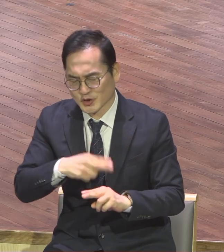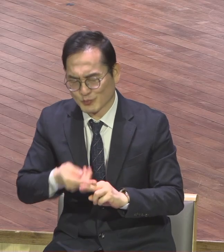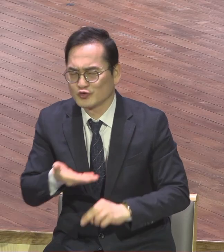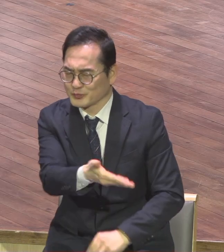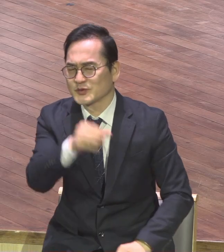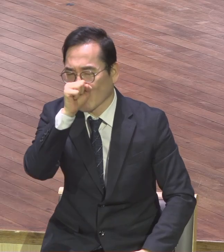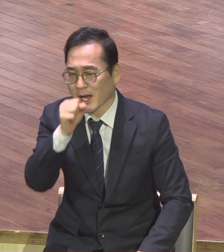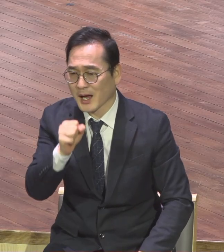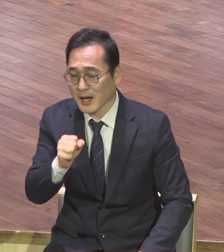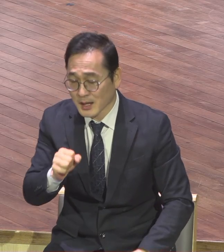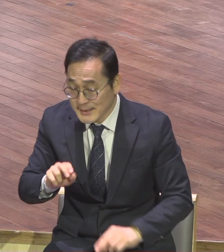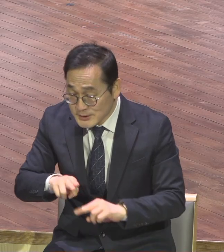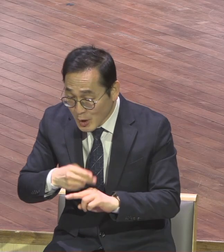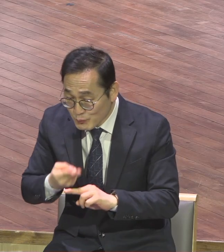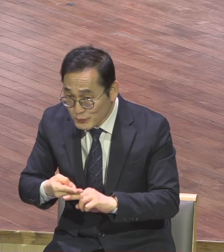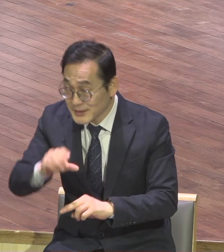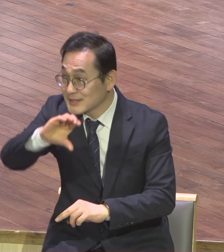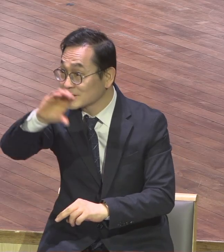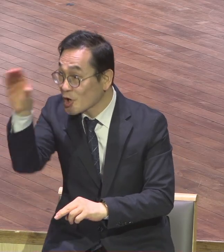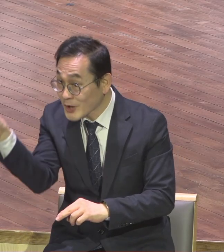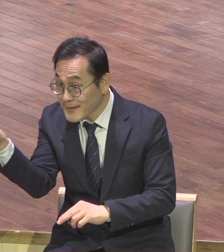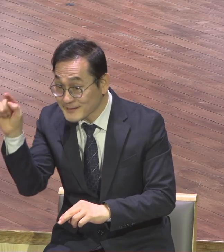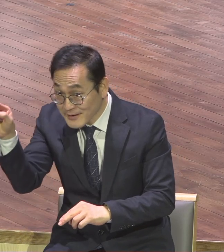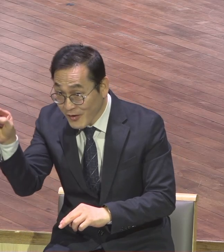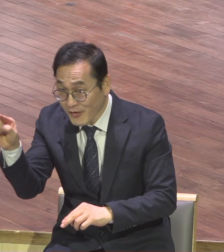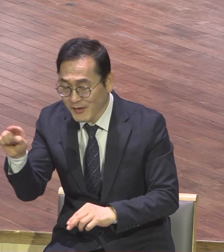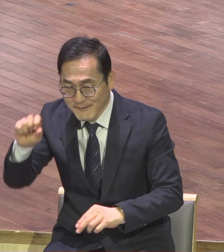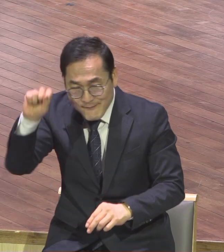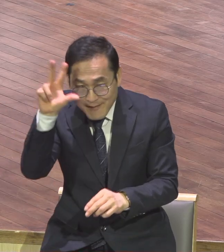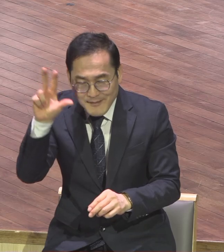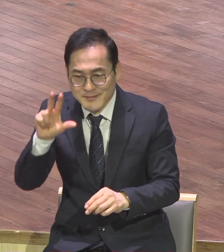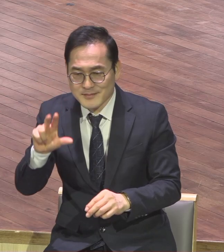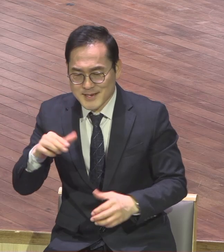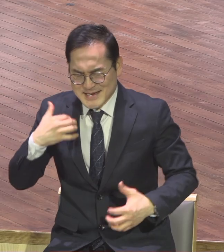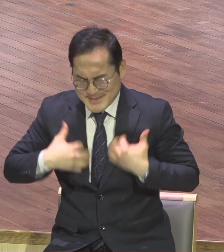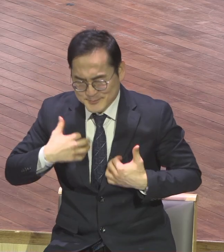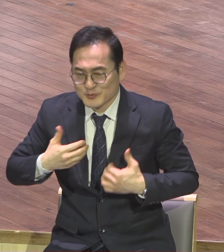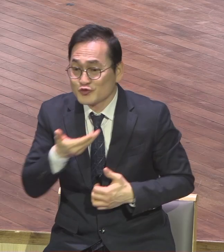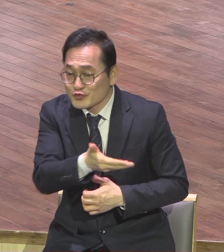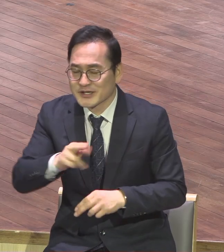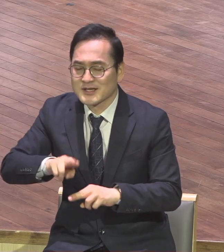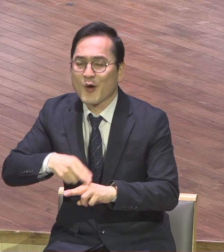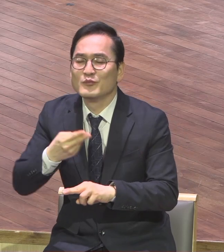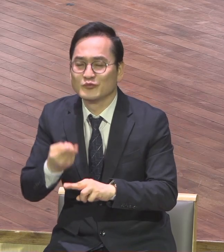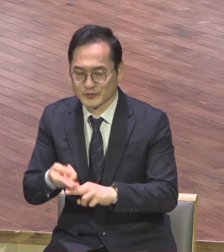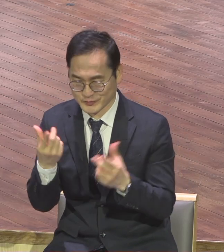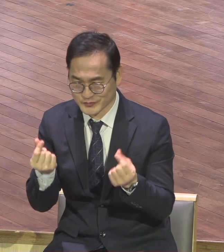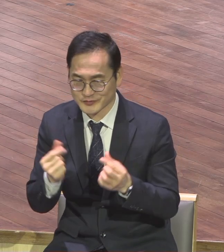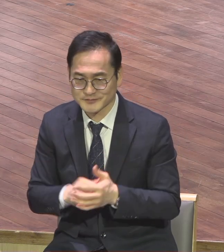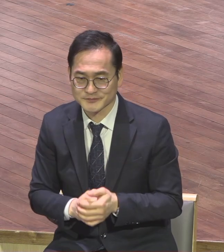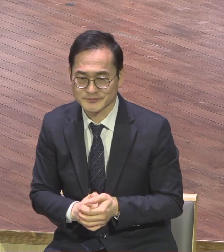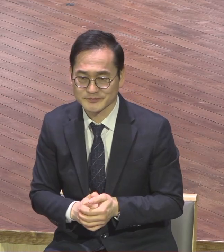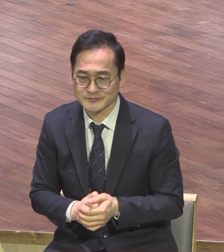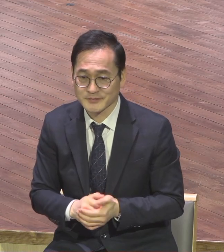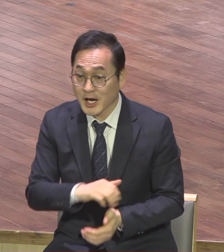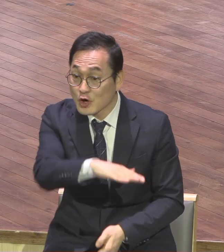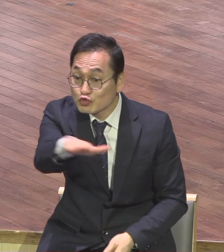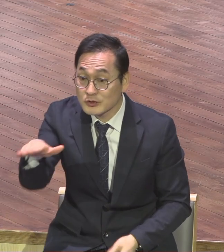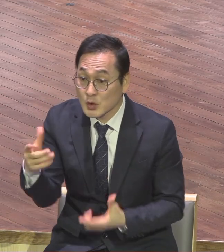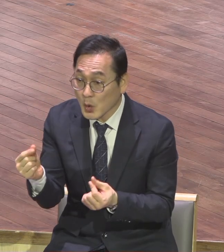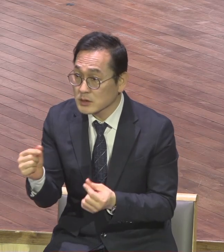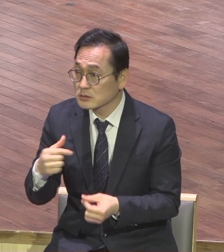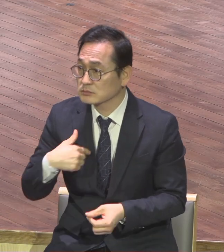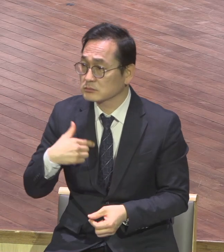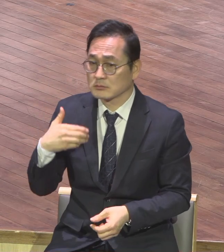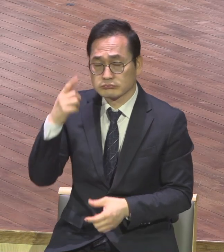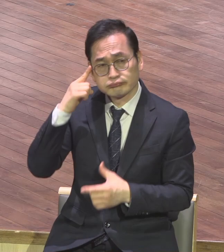하나님이 우리에게 주신 기프톨로지예요. 하나님이 주신 하나님께서 우리에게 깜짝 선물을 준 겁니다. 알지도